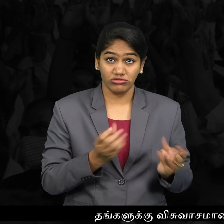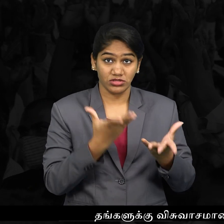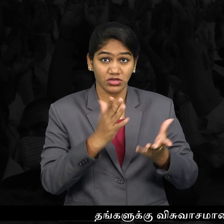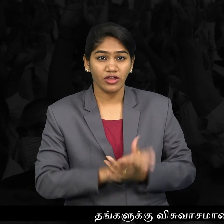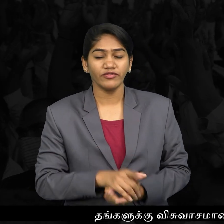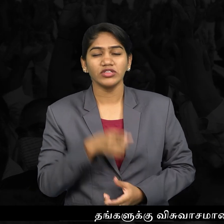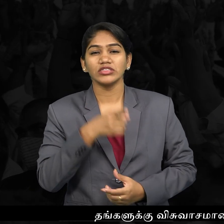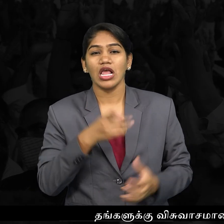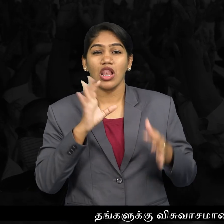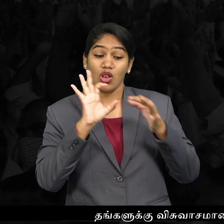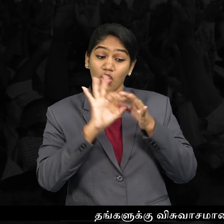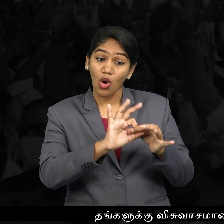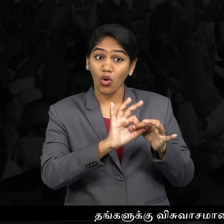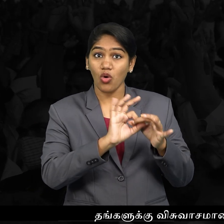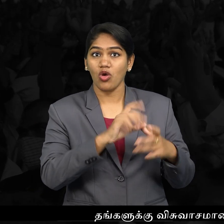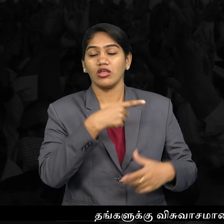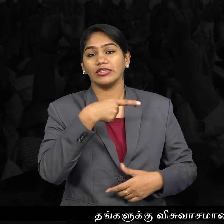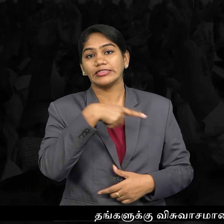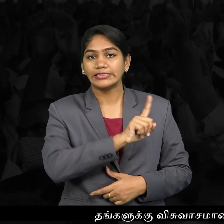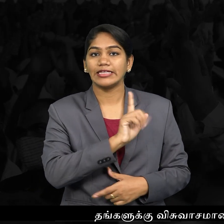உருவாக்கினர்.